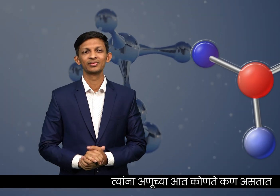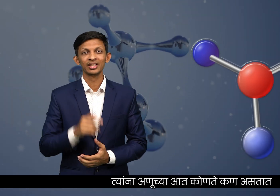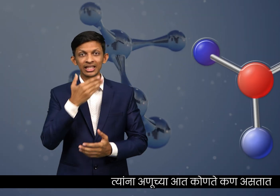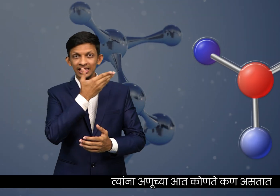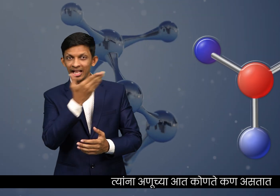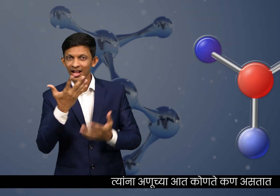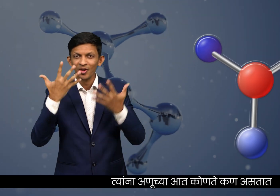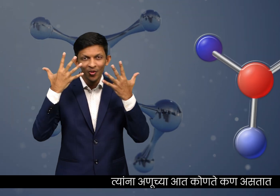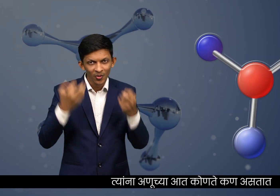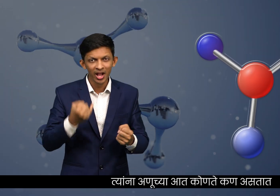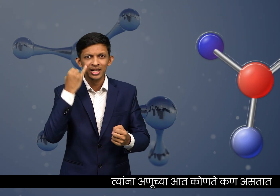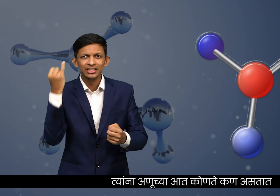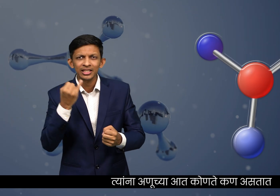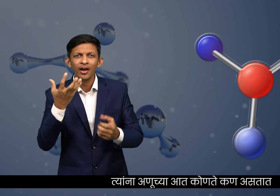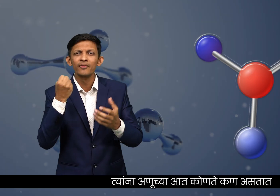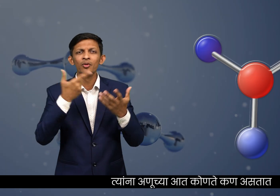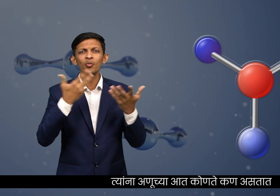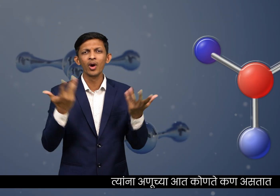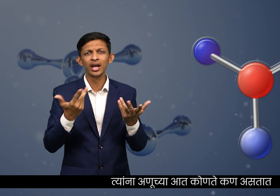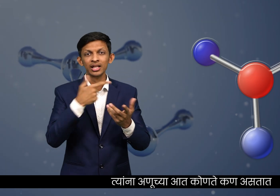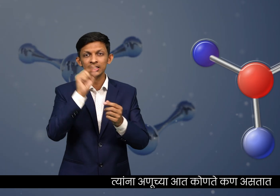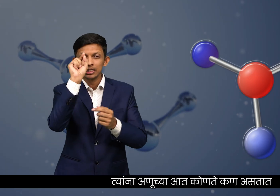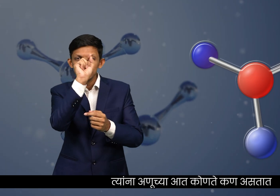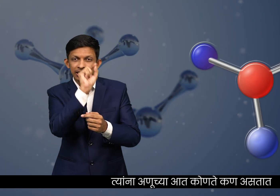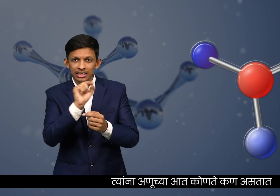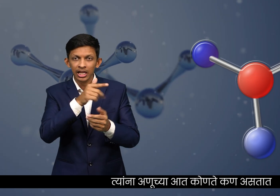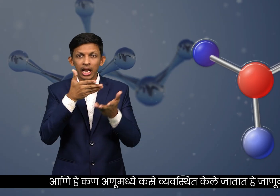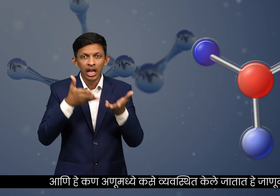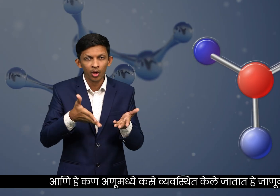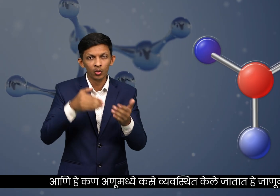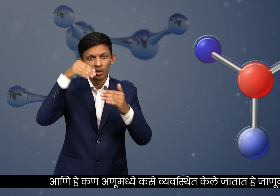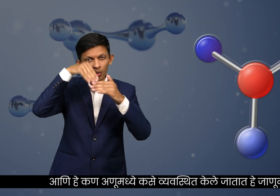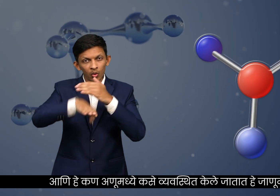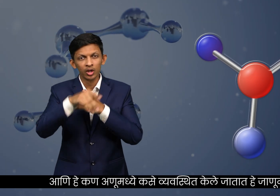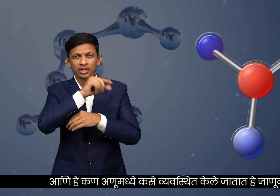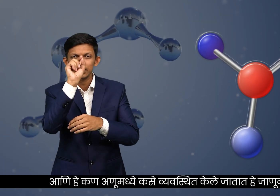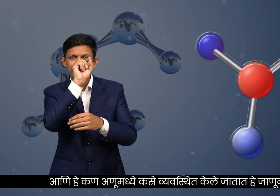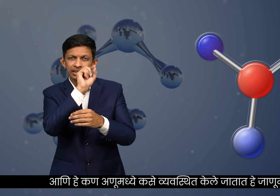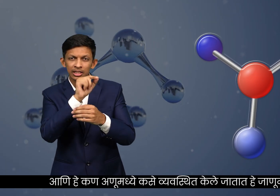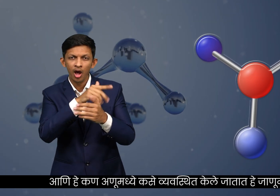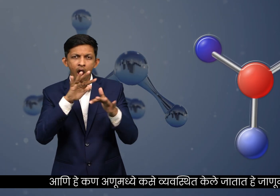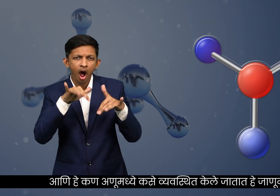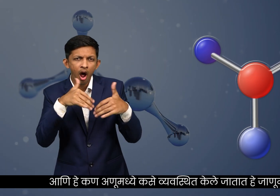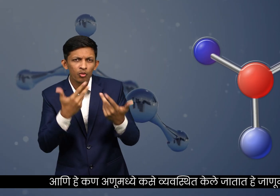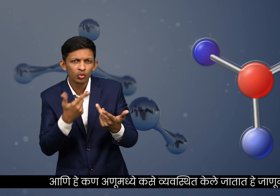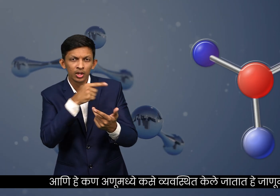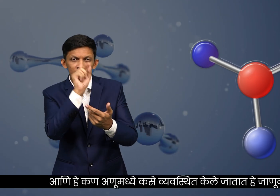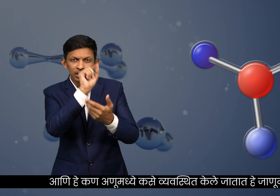त्यांना अणूच्या आत कोणते कण असतात आणि हे कण अणूमध्ये कसे व्यवस्थित केले